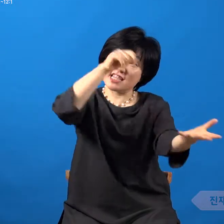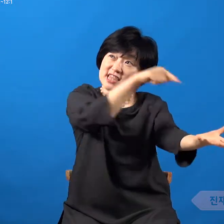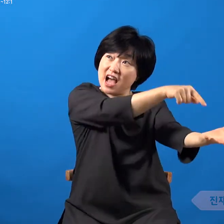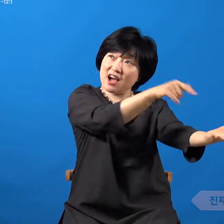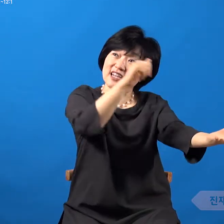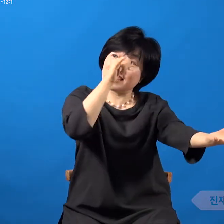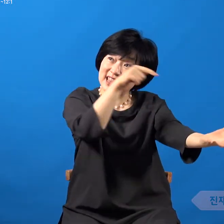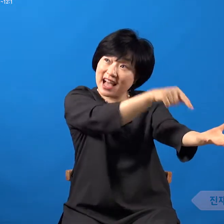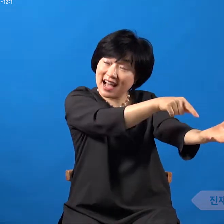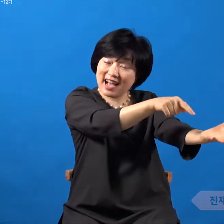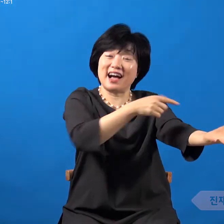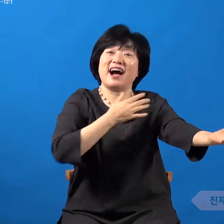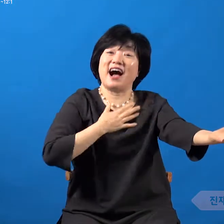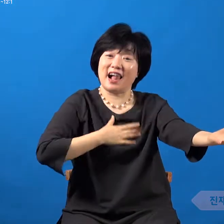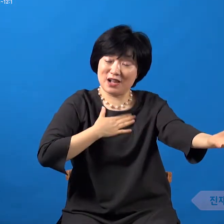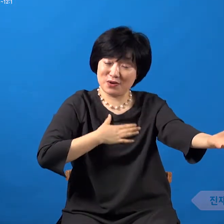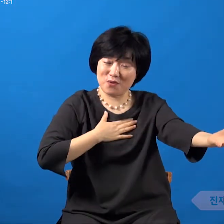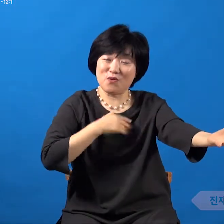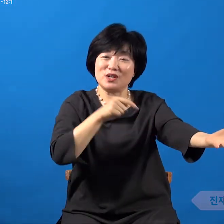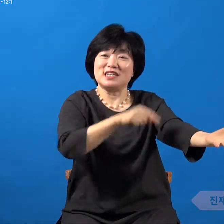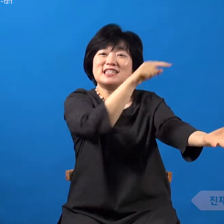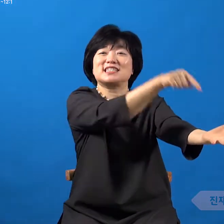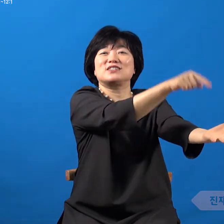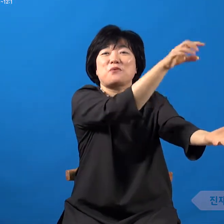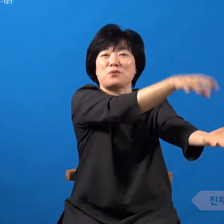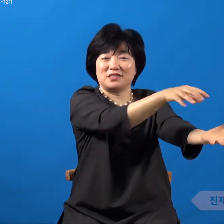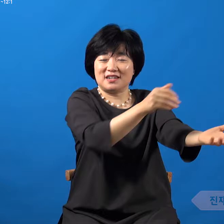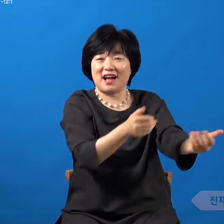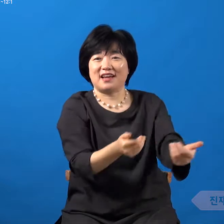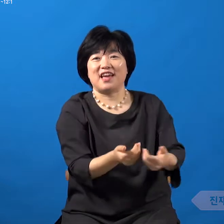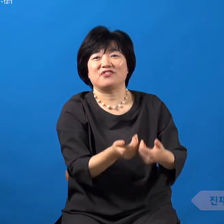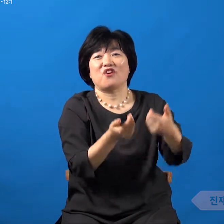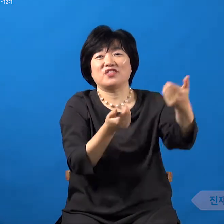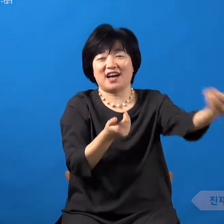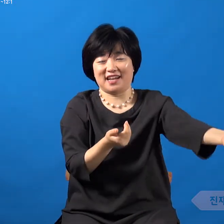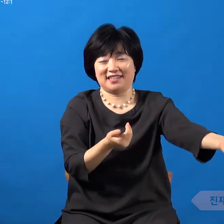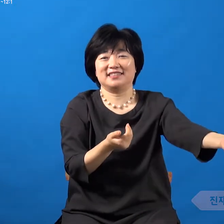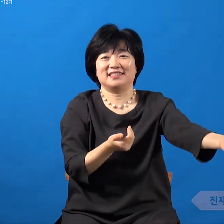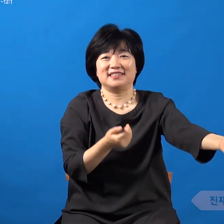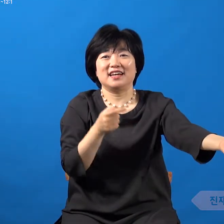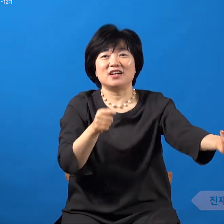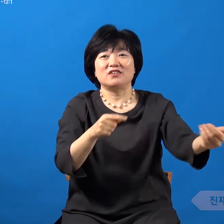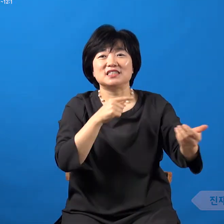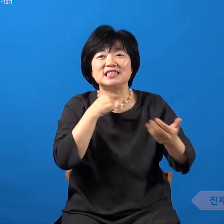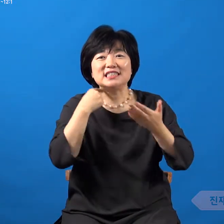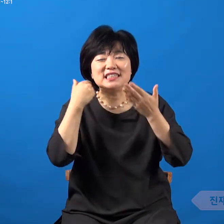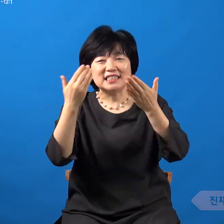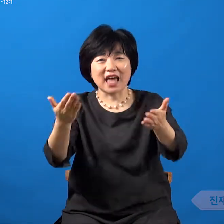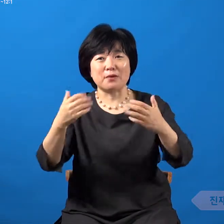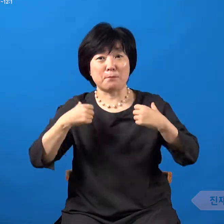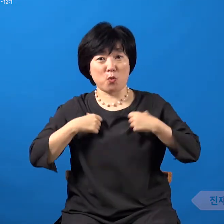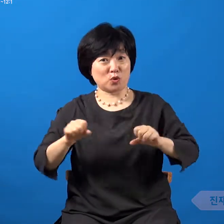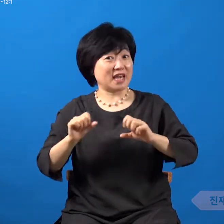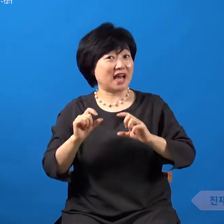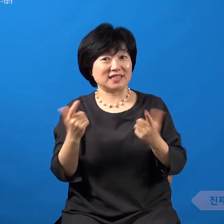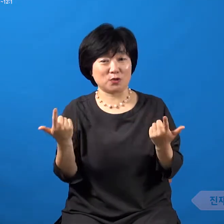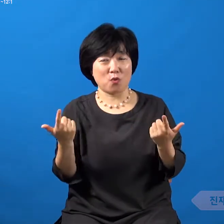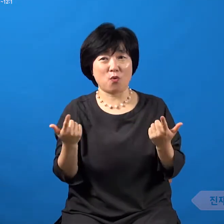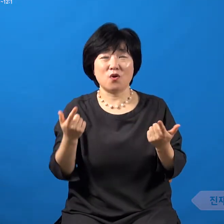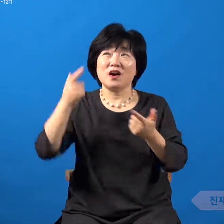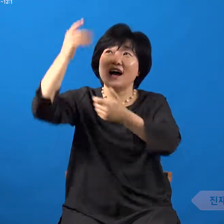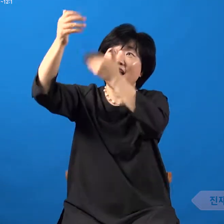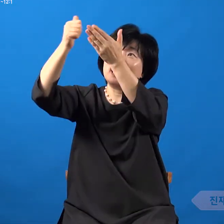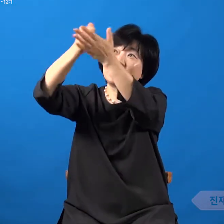향해 그곳을 향해 떠나가는 삶. 오늘 성경은 그것은 희생과 포기가